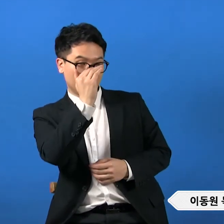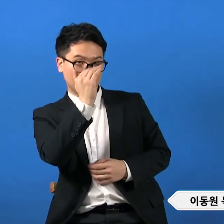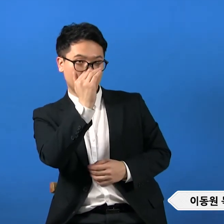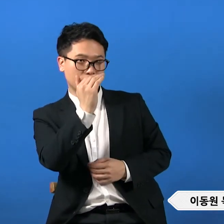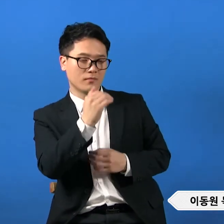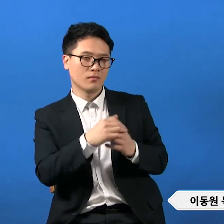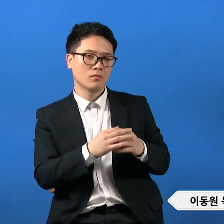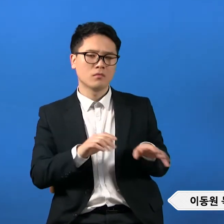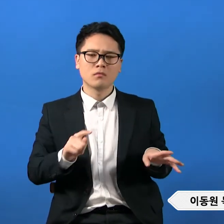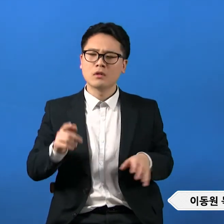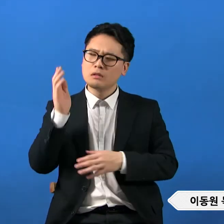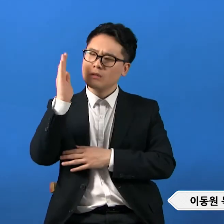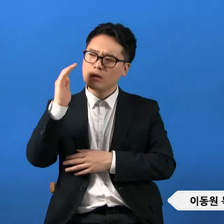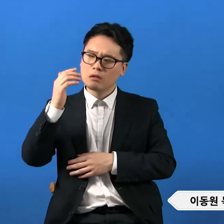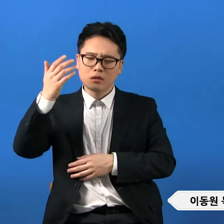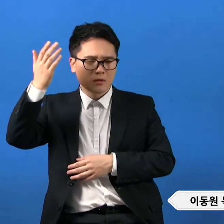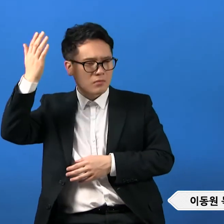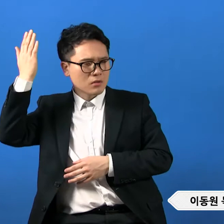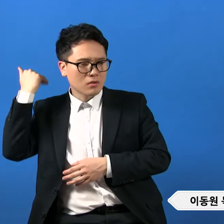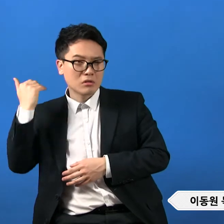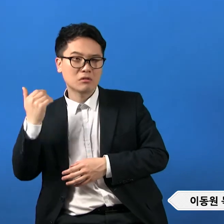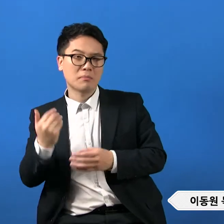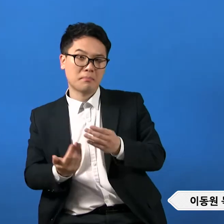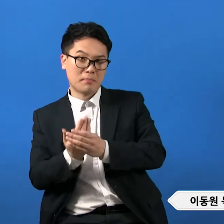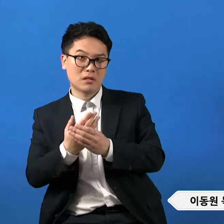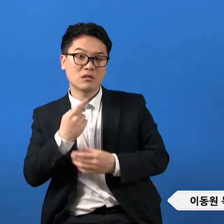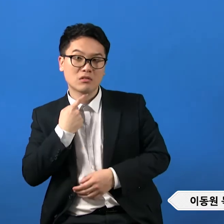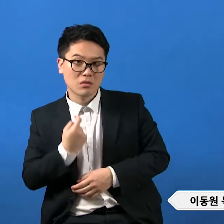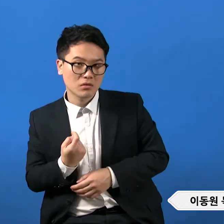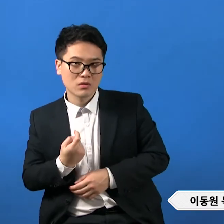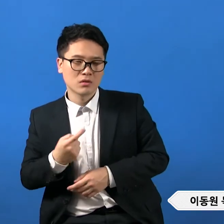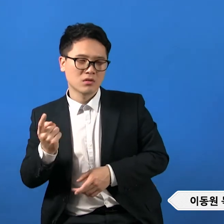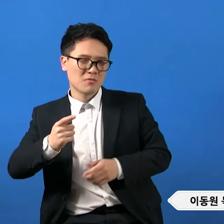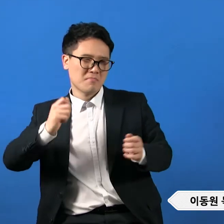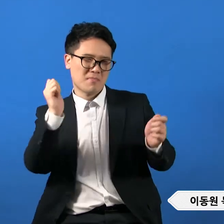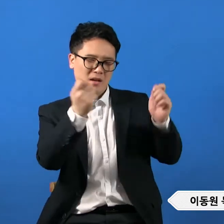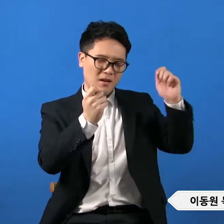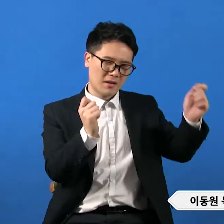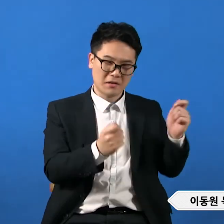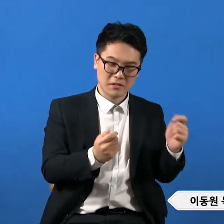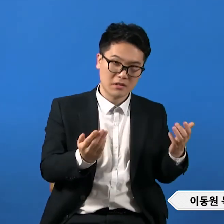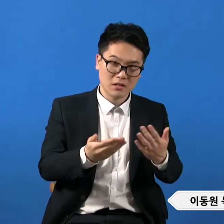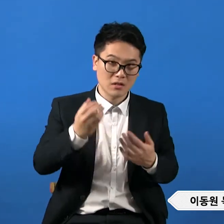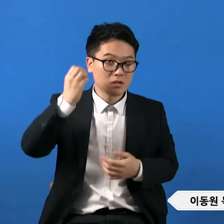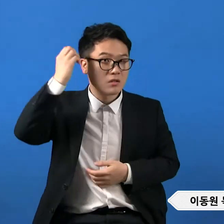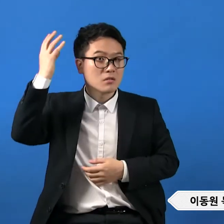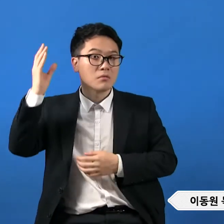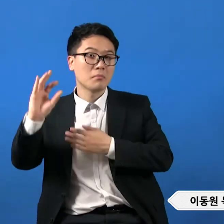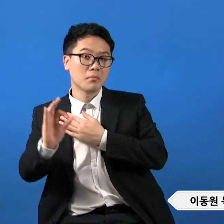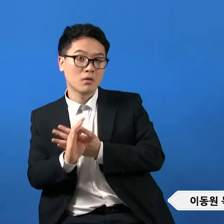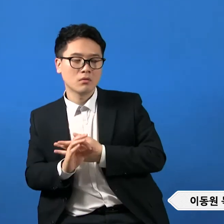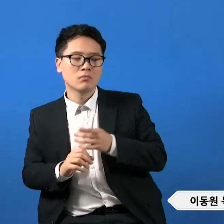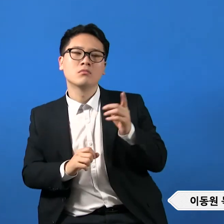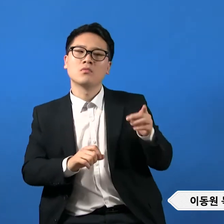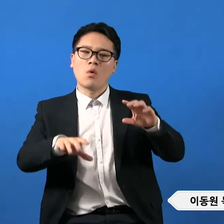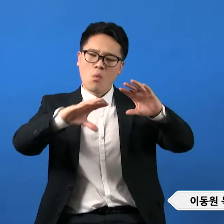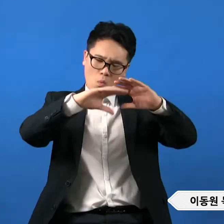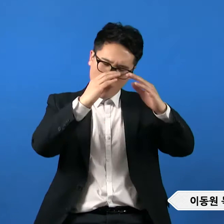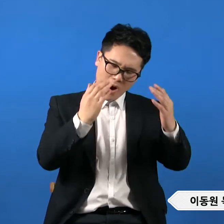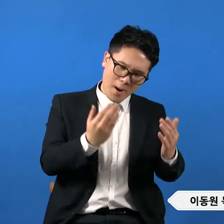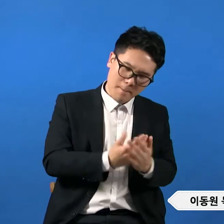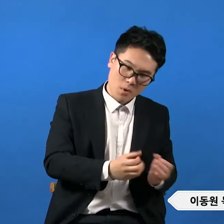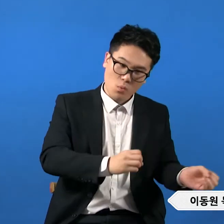피에타상에 사고가 있었다는 사실을 전혀 인지하지 못한 채로 이 완벽하게 회복에 성공한